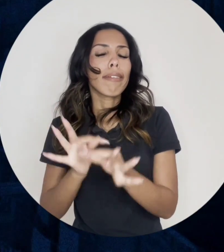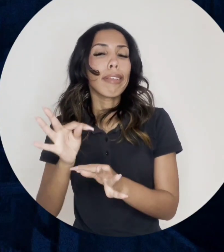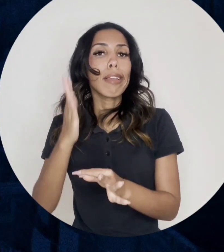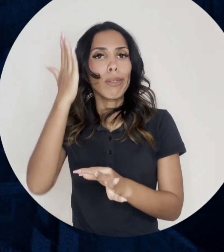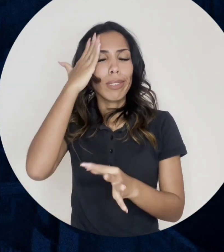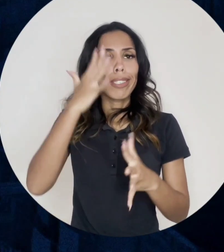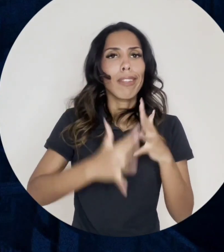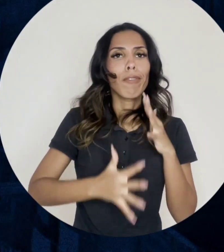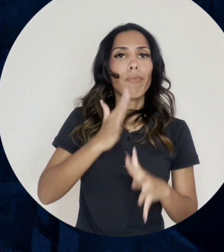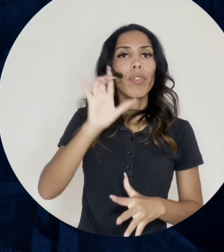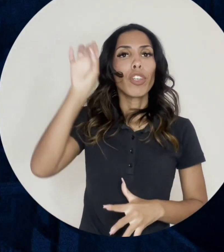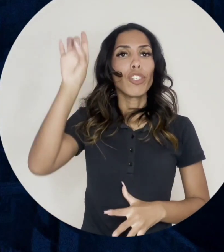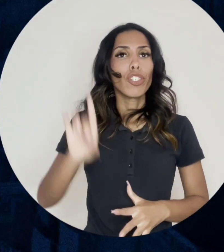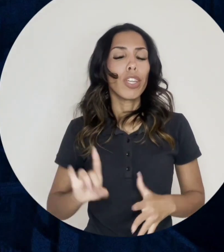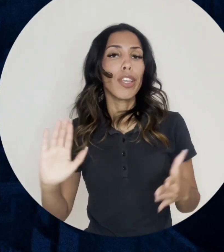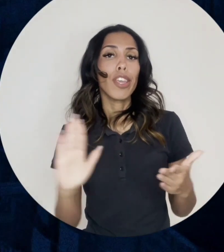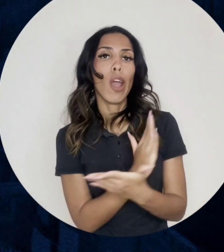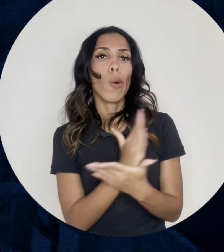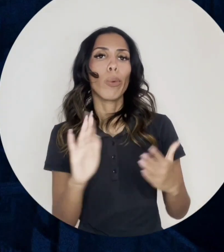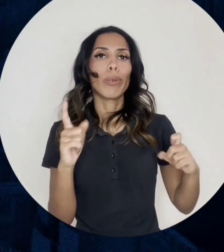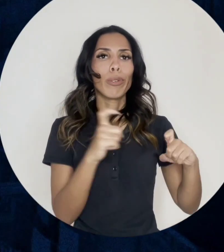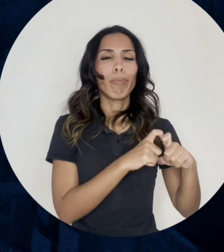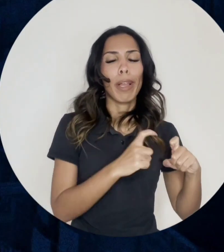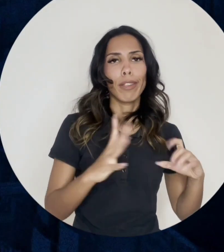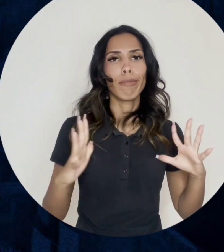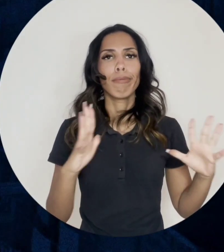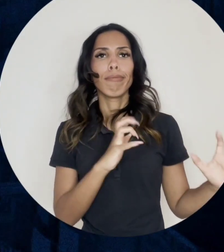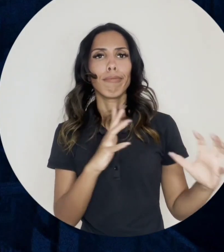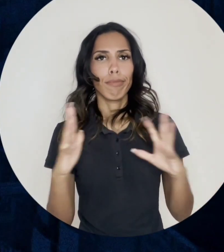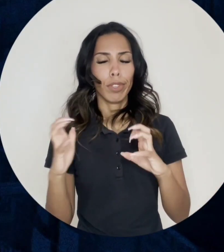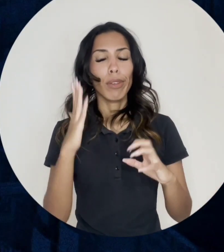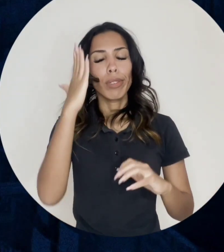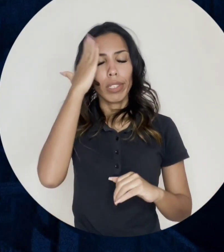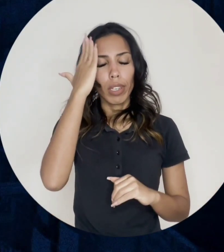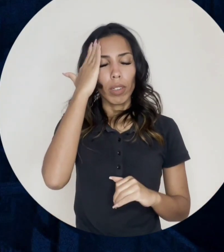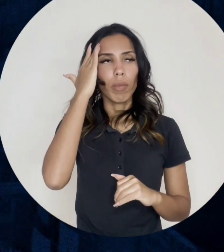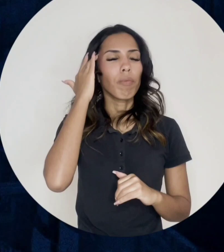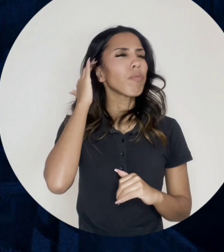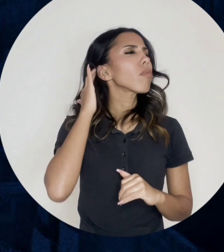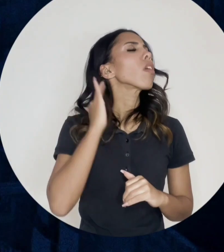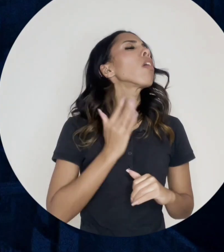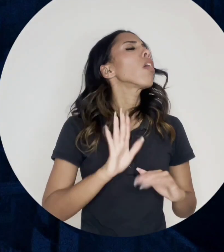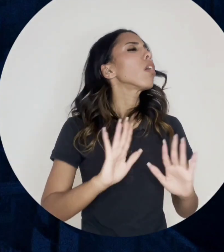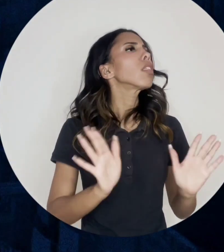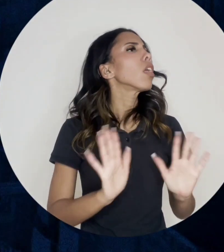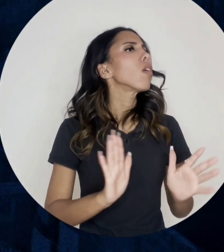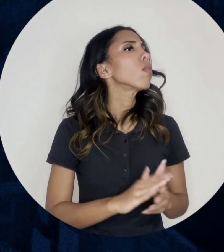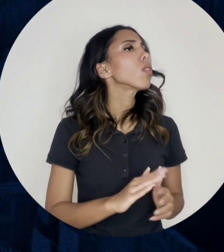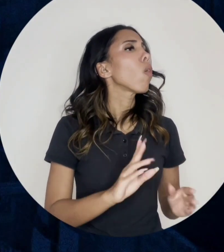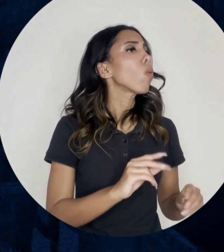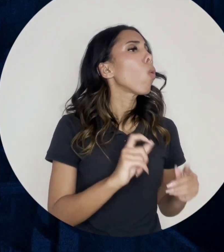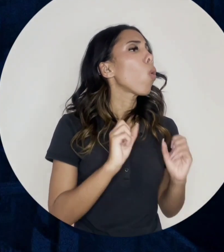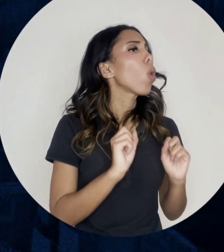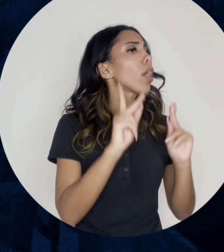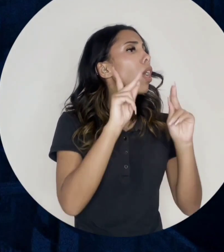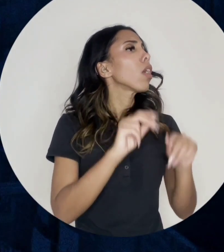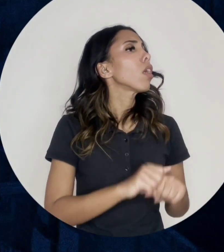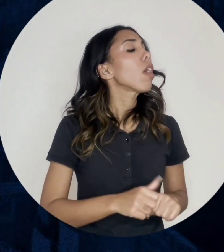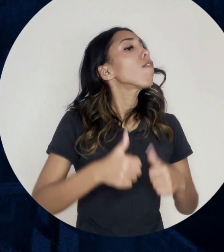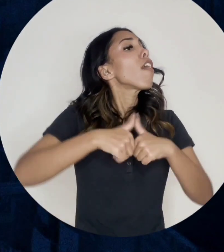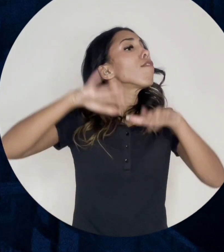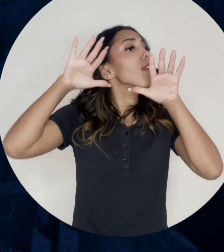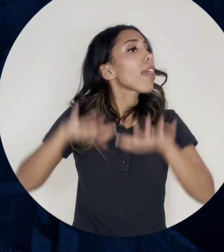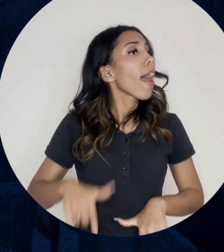ele, diretor, e alguns médicos. E ele começou, falou: não, então eu cuido dela, ela vai ficar